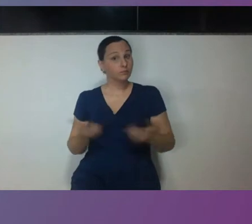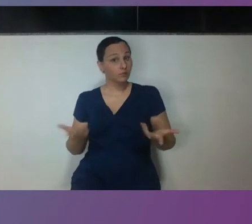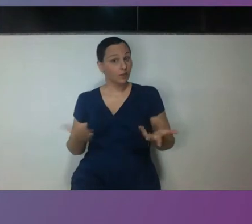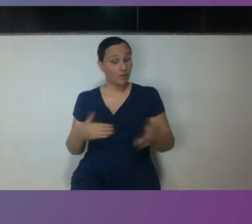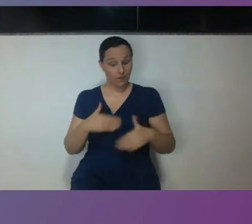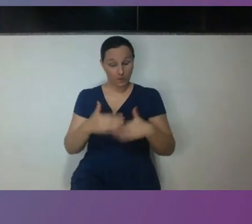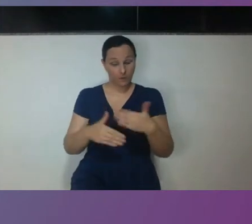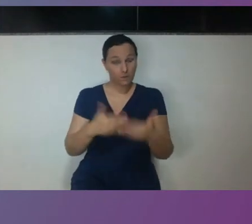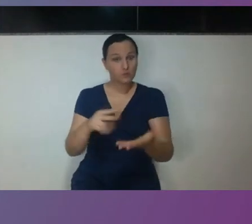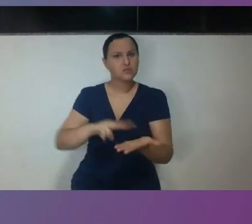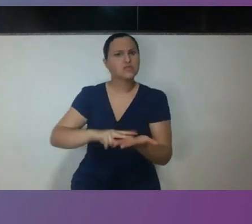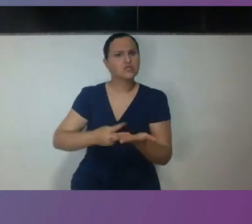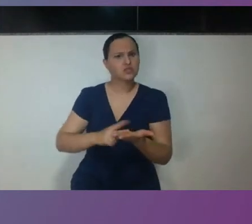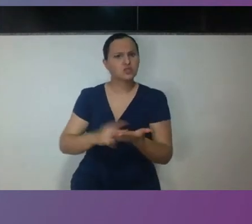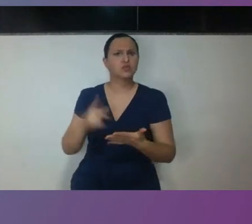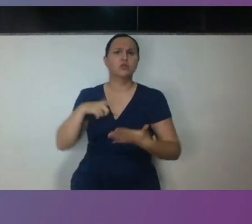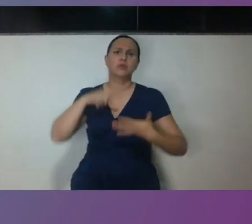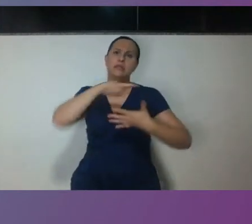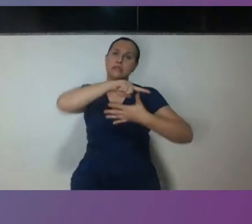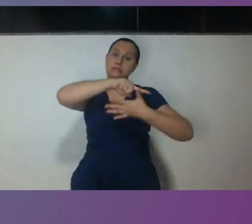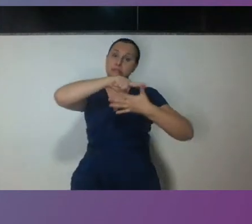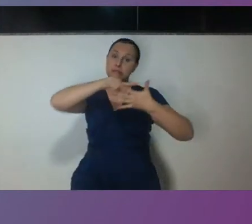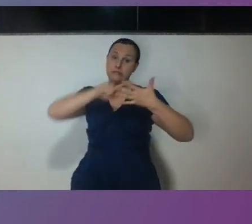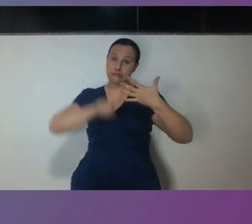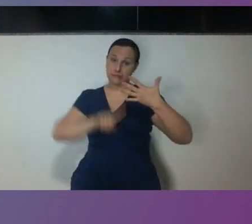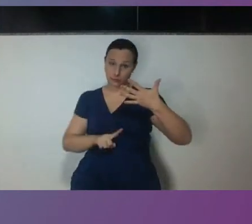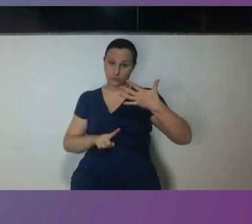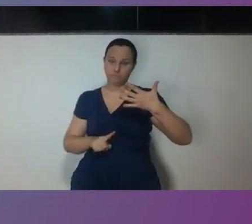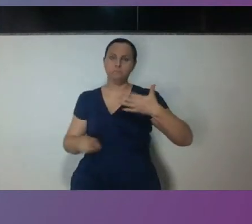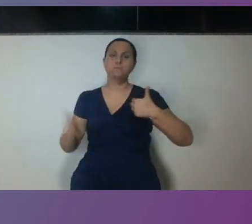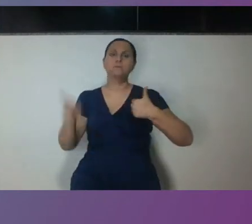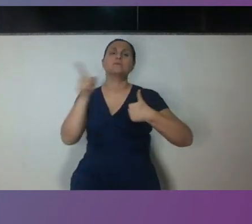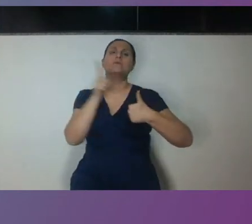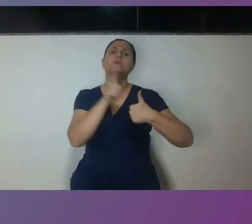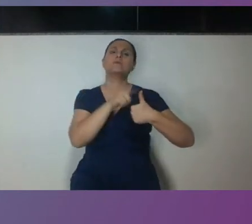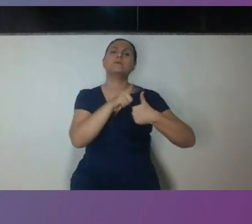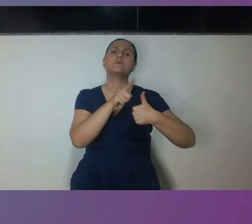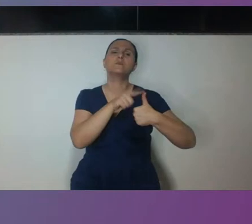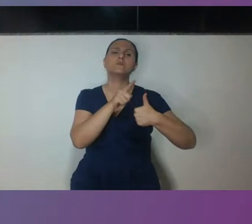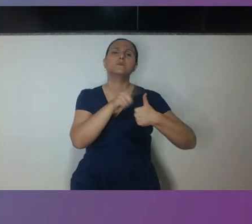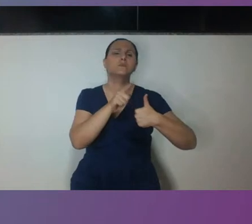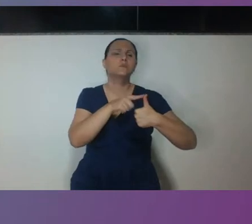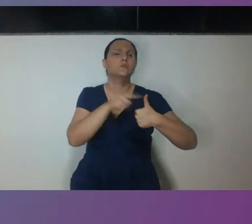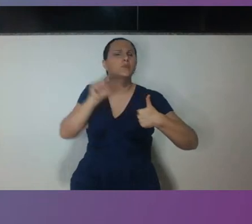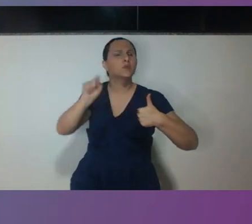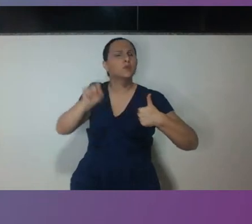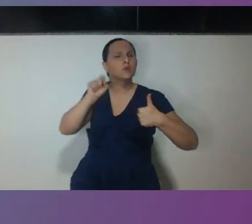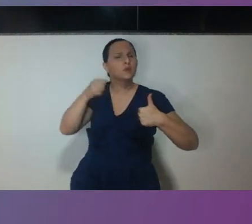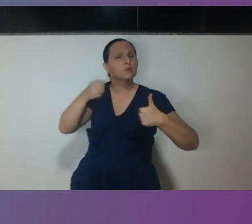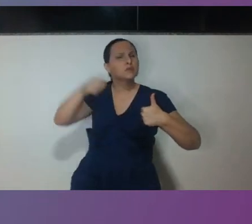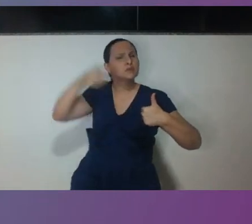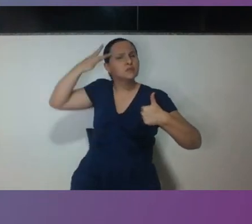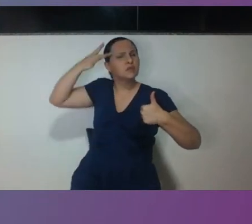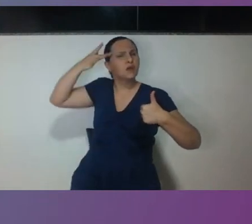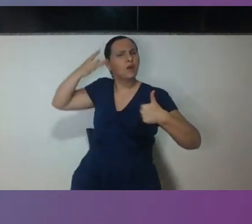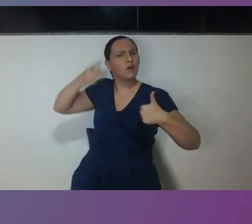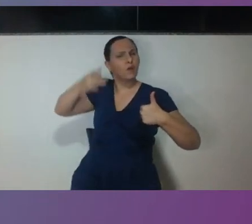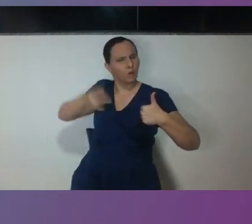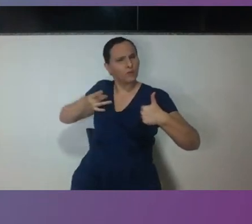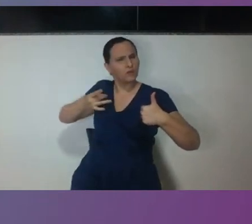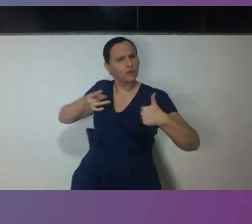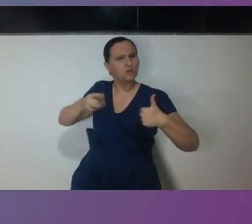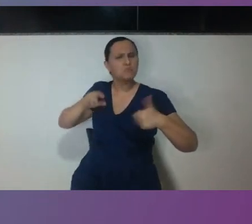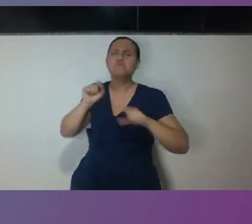5 questões. Primeiro é o processo interpretativo. Então, o intérprete ele precisa interpretar essa informação. Com qual